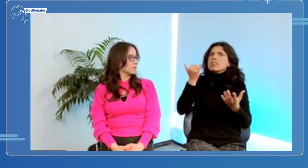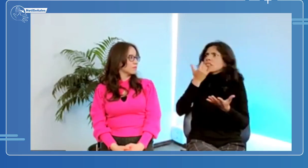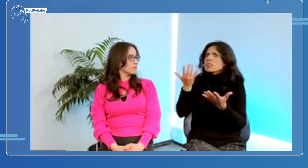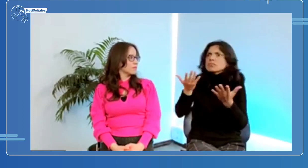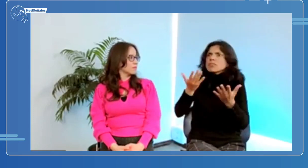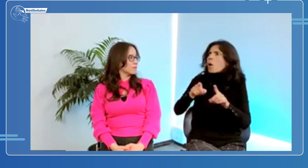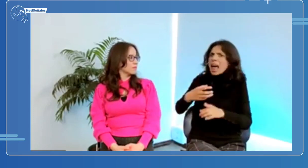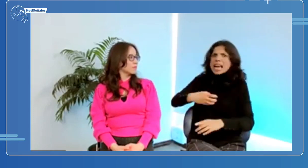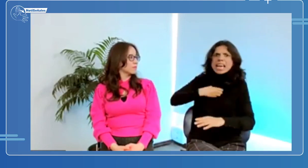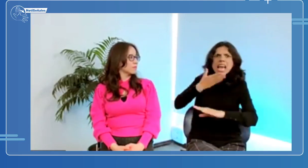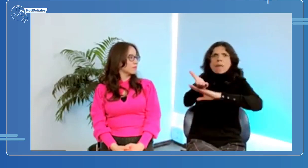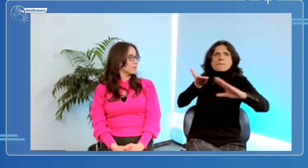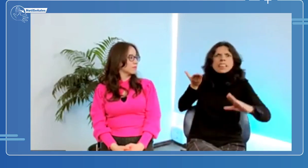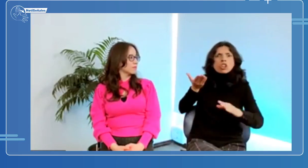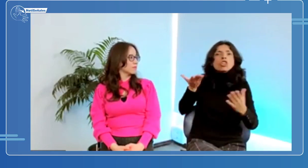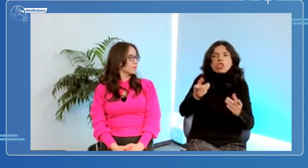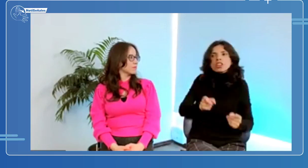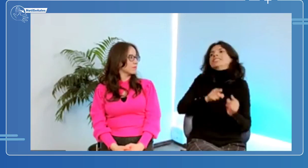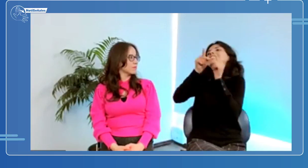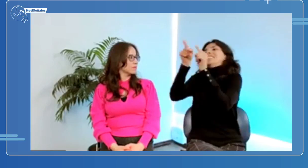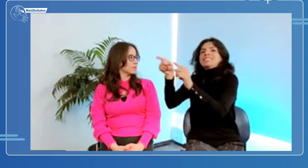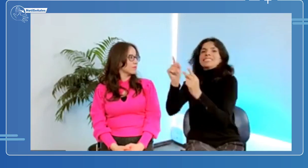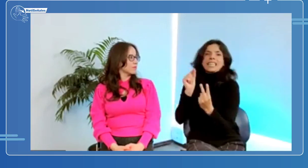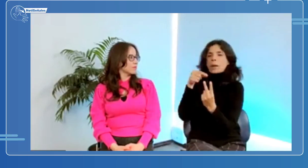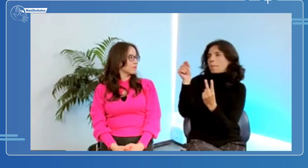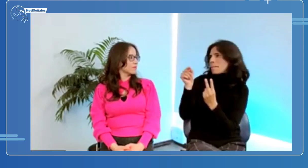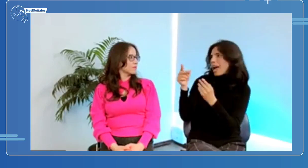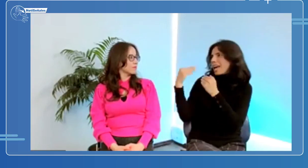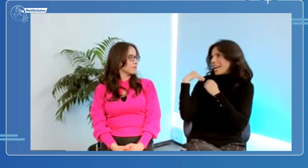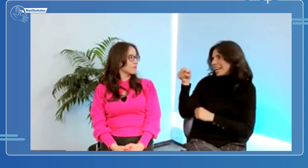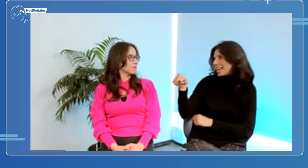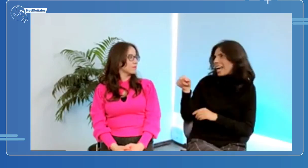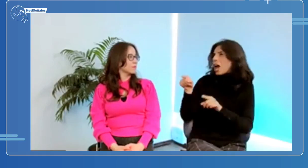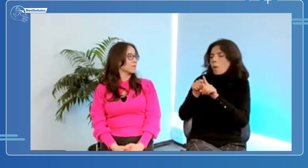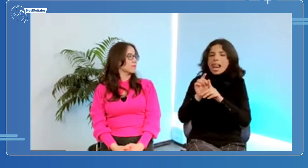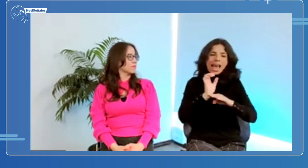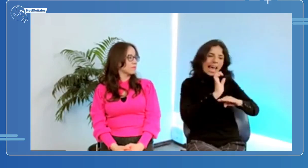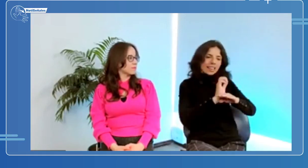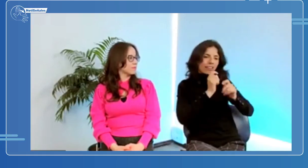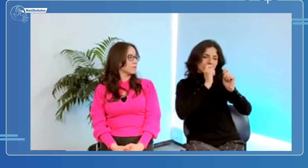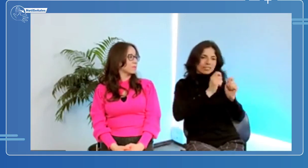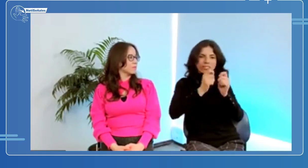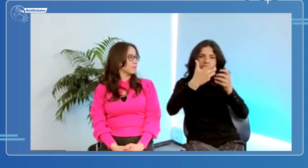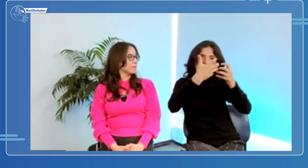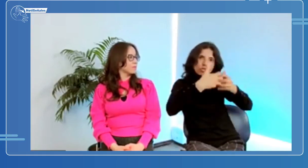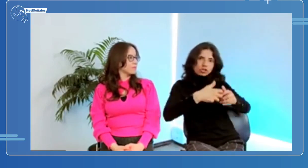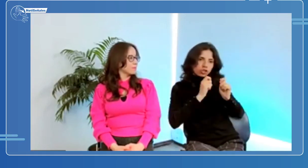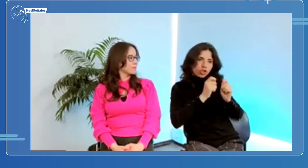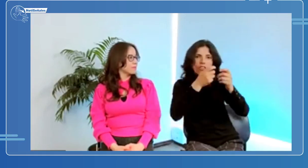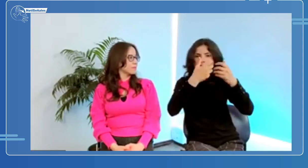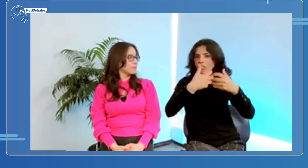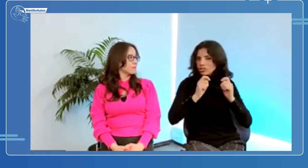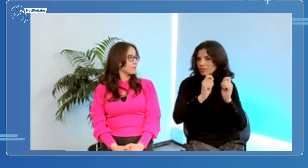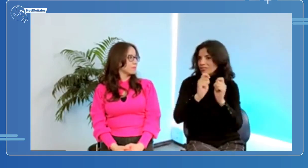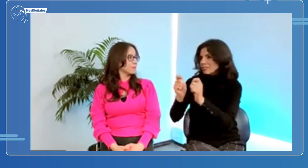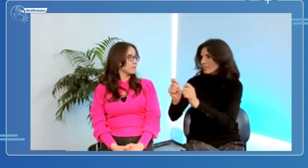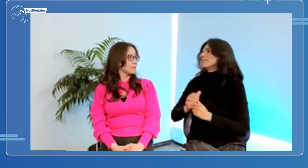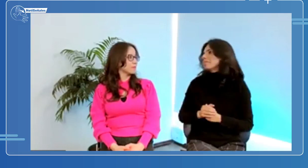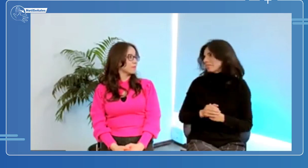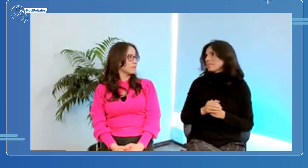es que hay una queja porque me eché una crema y generó alergia. Entonces, ahí la entidad responsable sería INVIMA. Cada entidad tiene